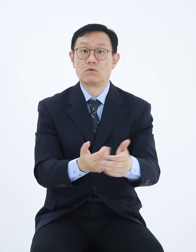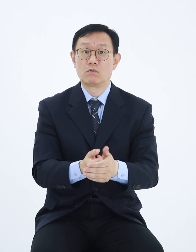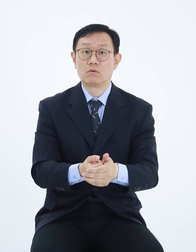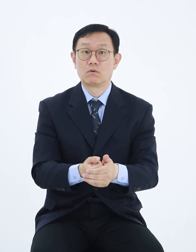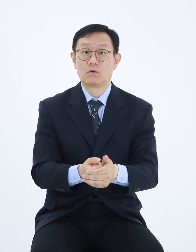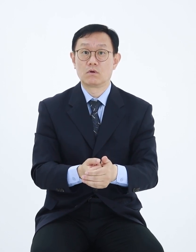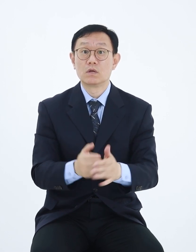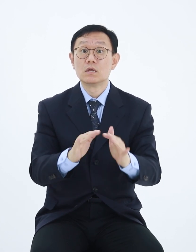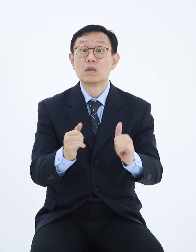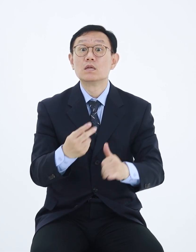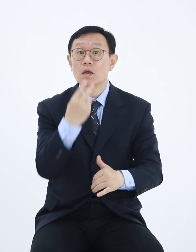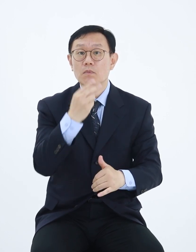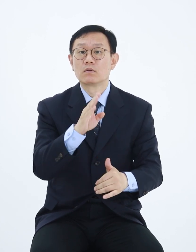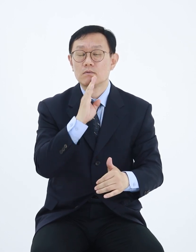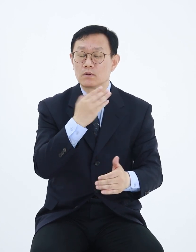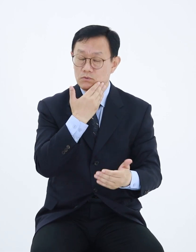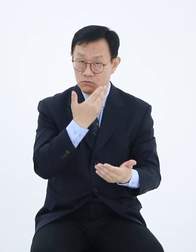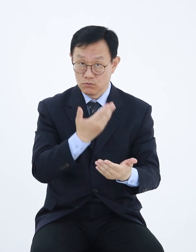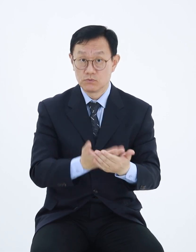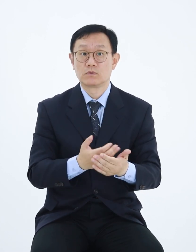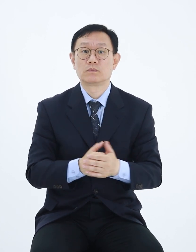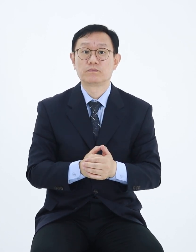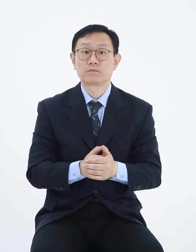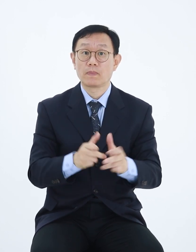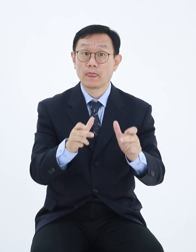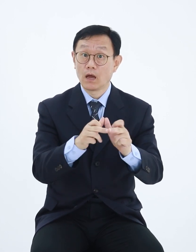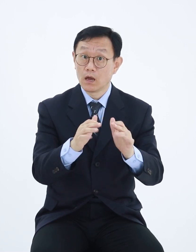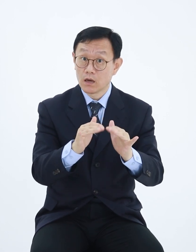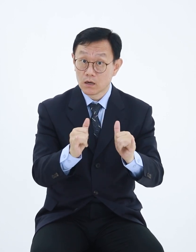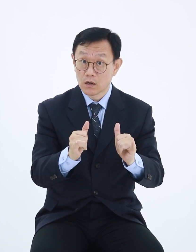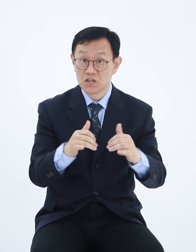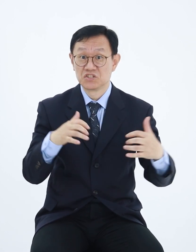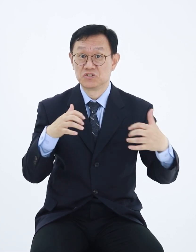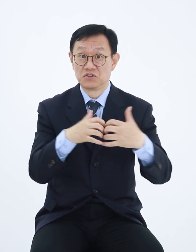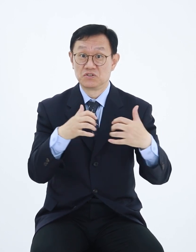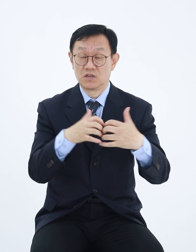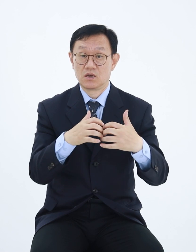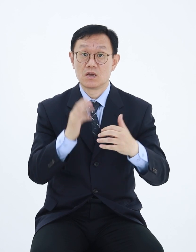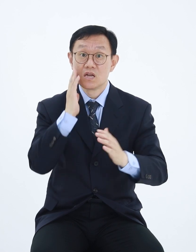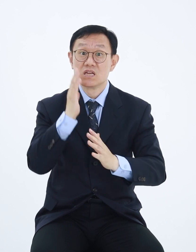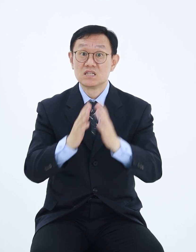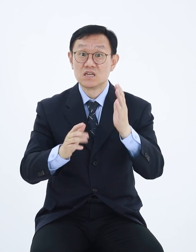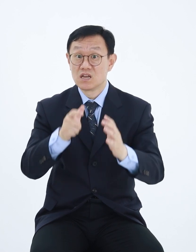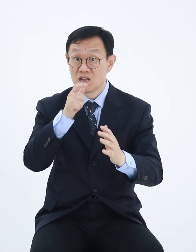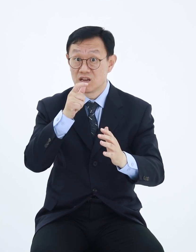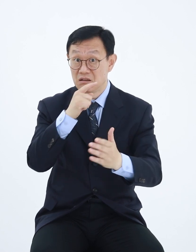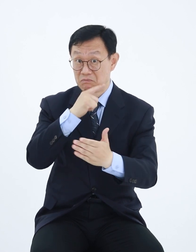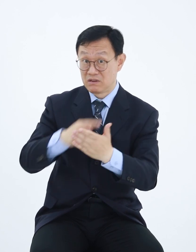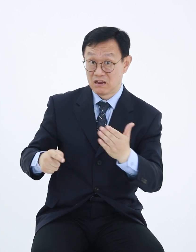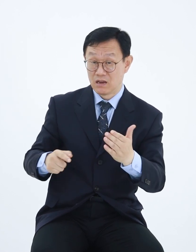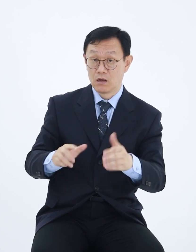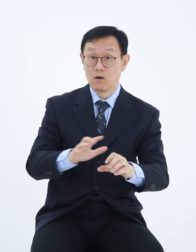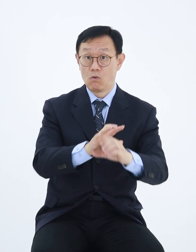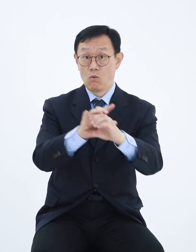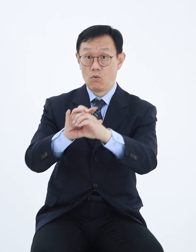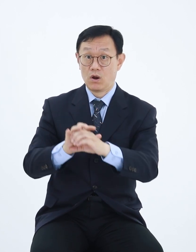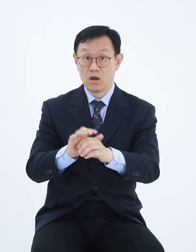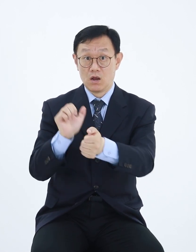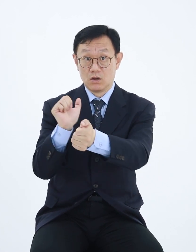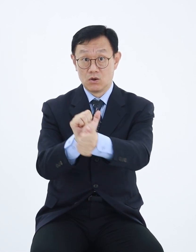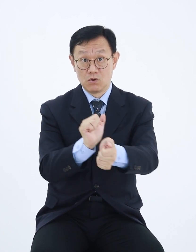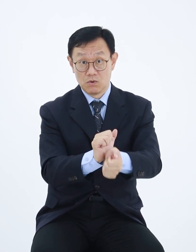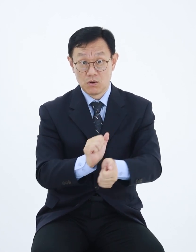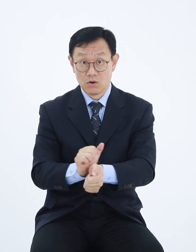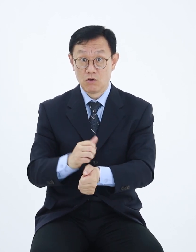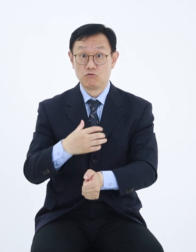인간의 생명은 소중합니다. 장애인은 상대적으로 전쟁, 자연재해, 코로나19와 같은 전염병 유행